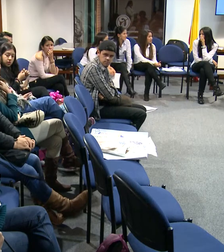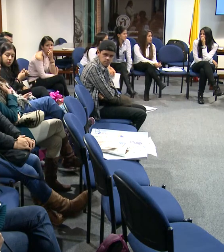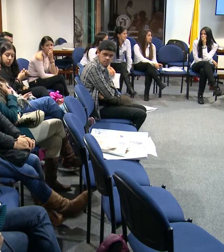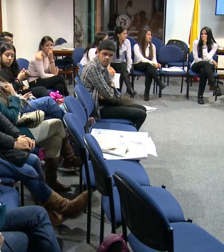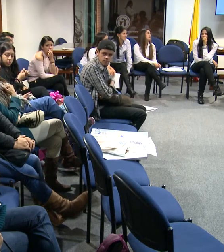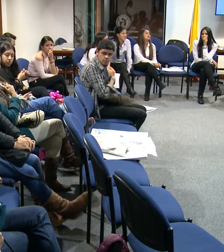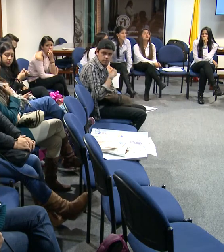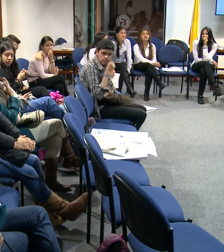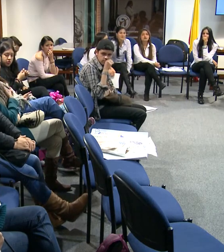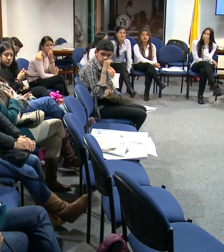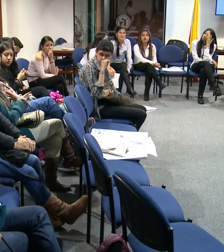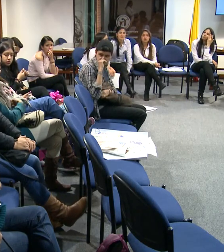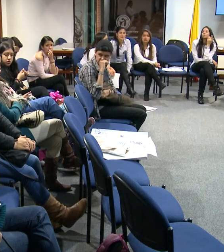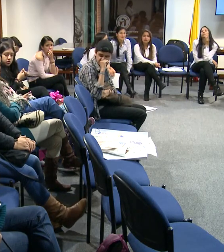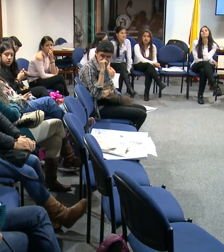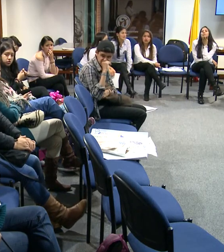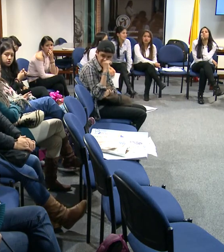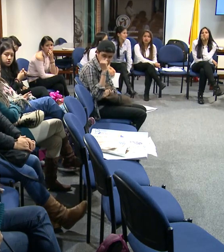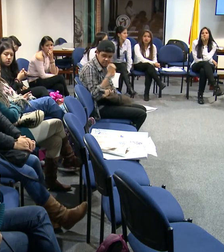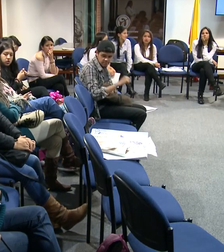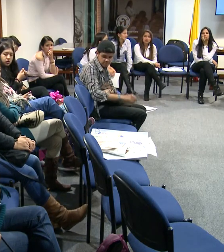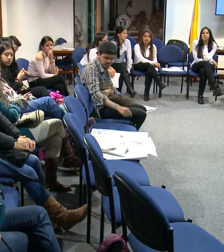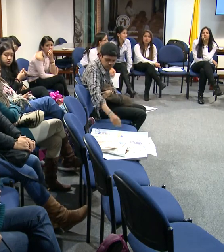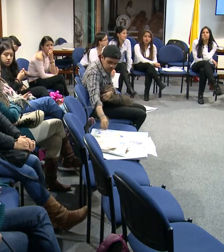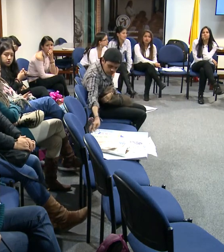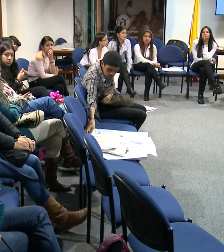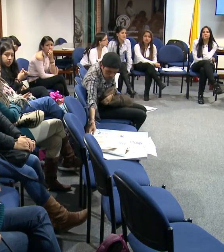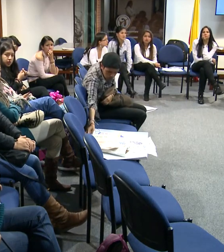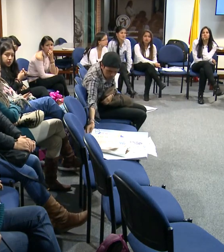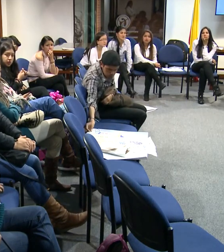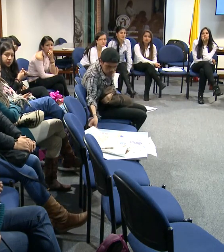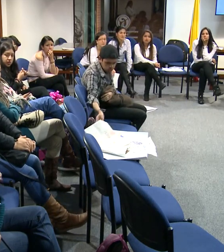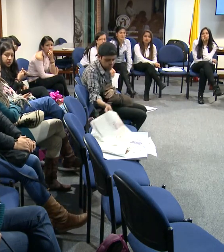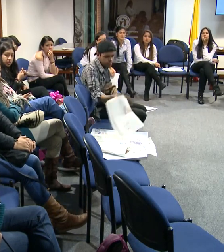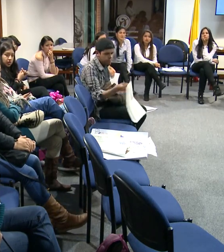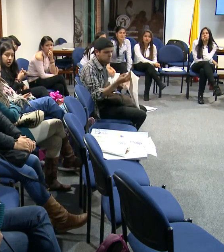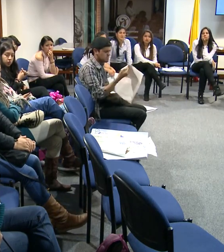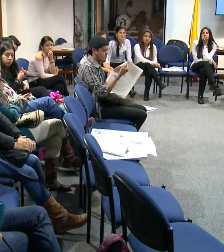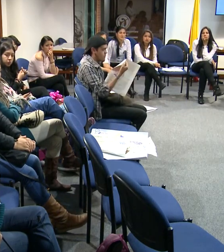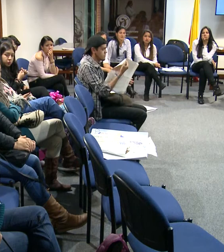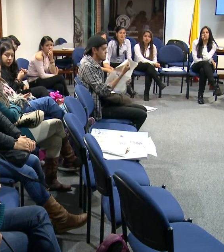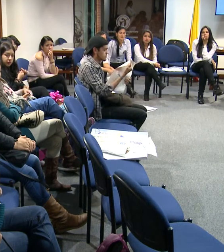que tuvimos en los Supercades, que se hizo un proceso de capacitación también